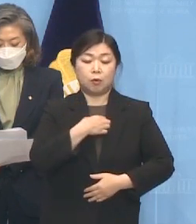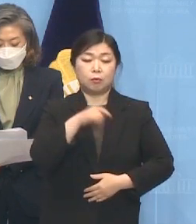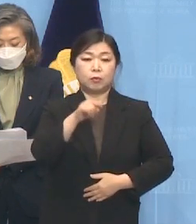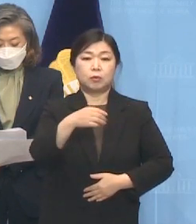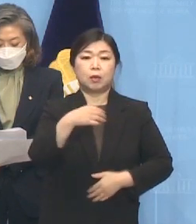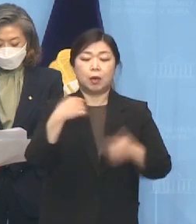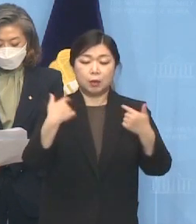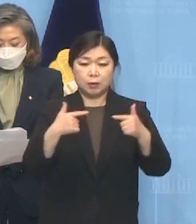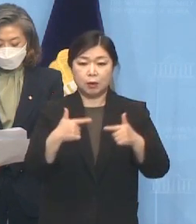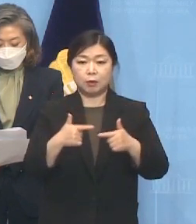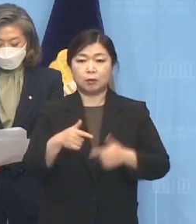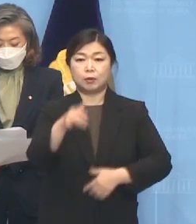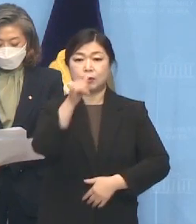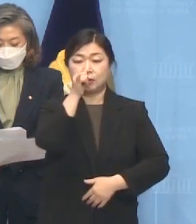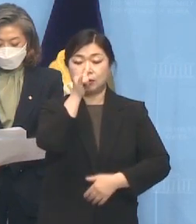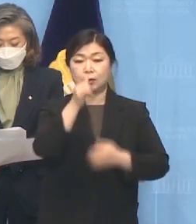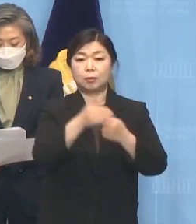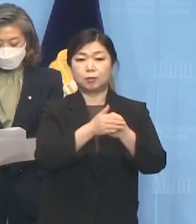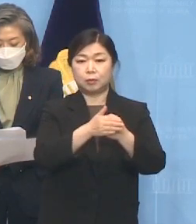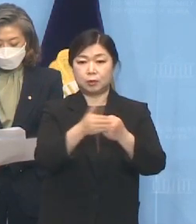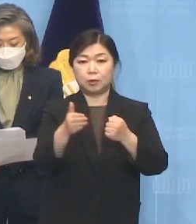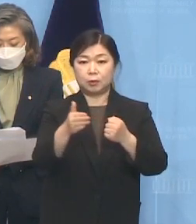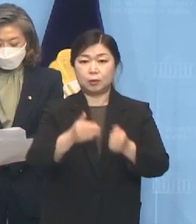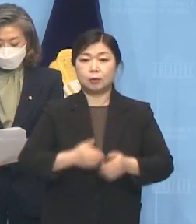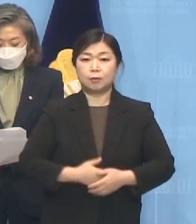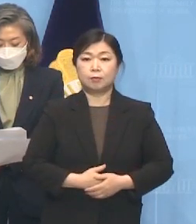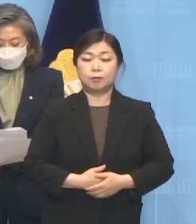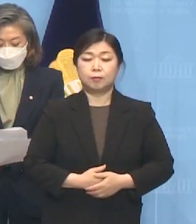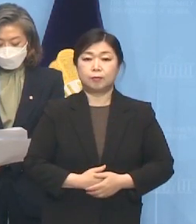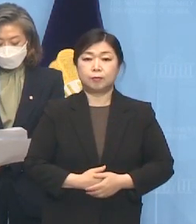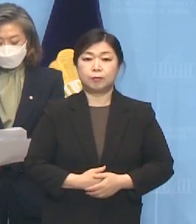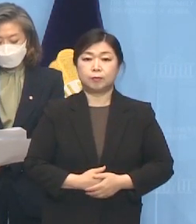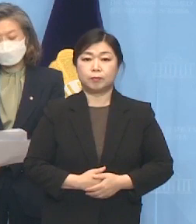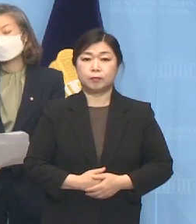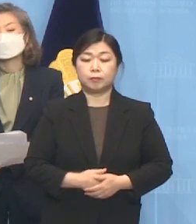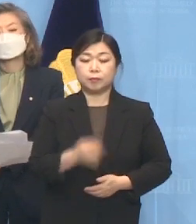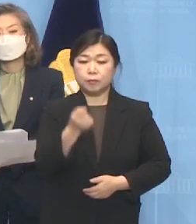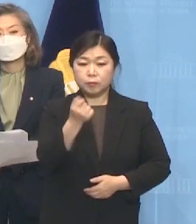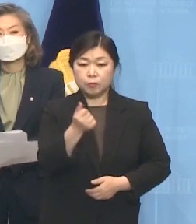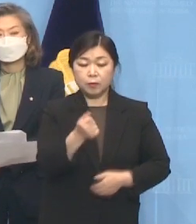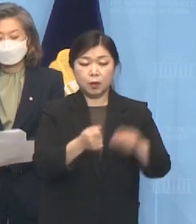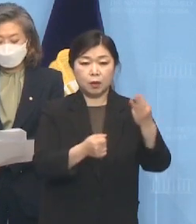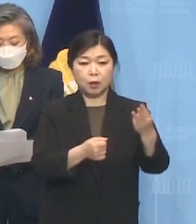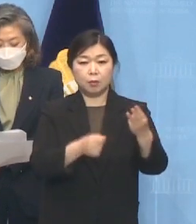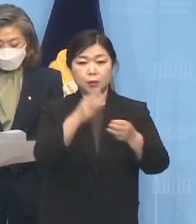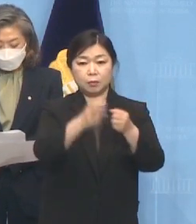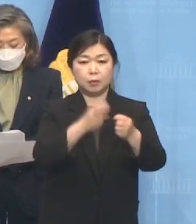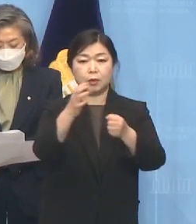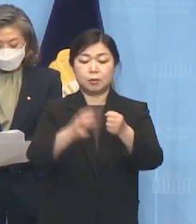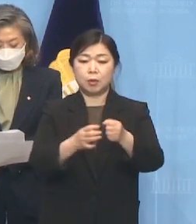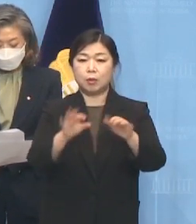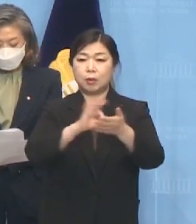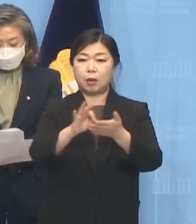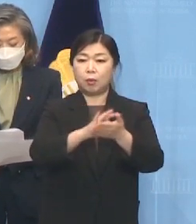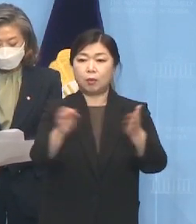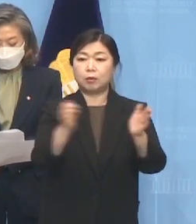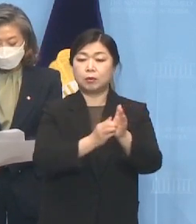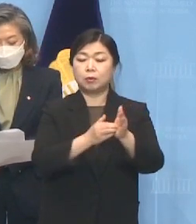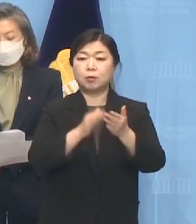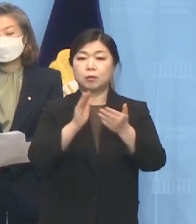항상 적으로 노출되어 있으며 고 잡 삼 사십 년을 사용하고